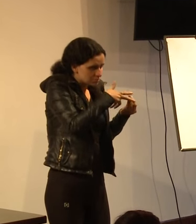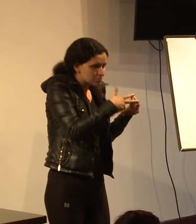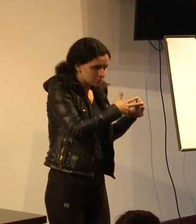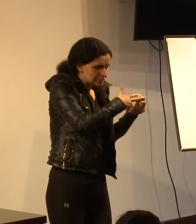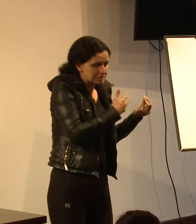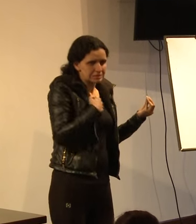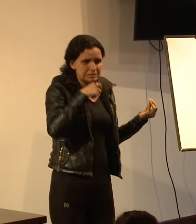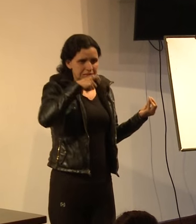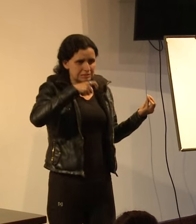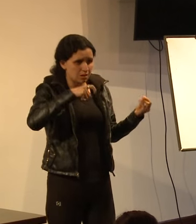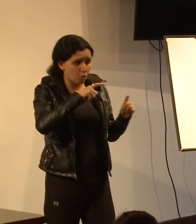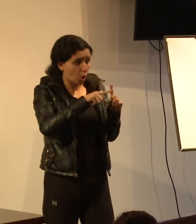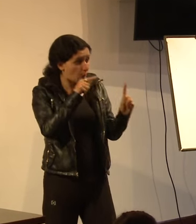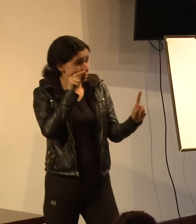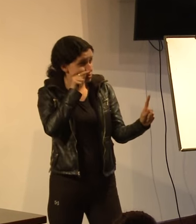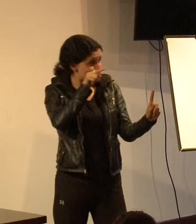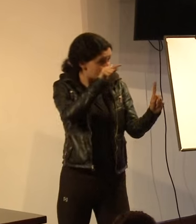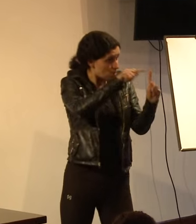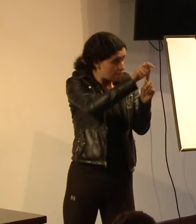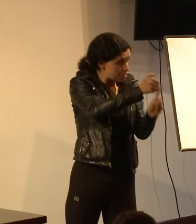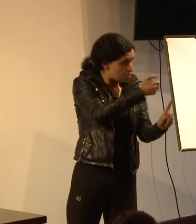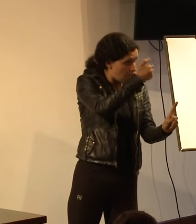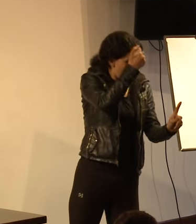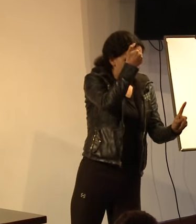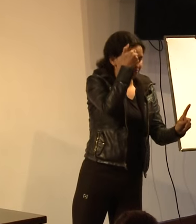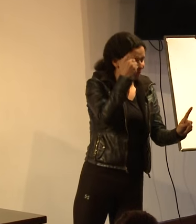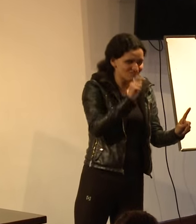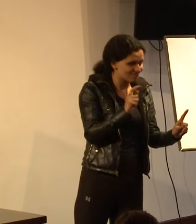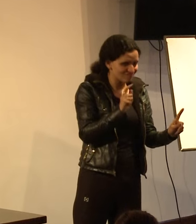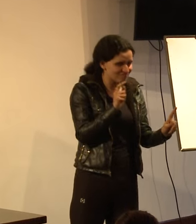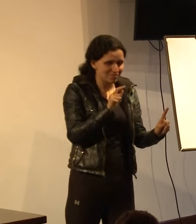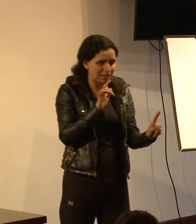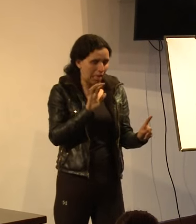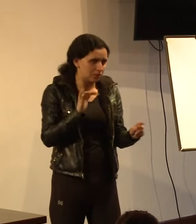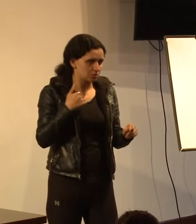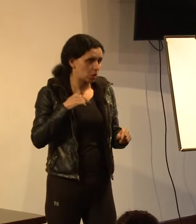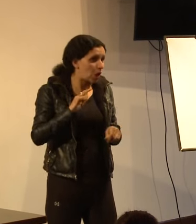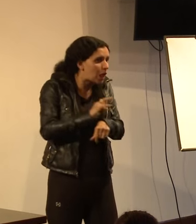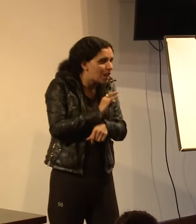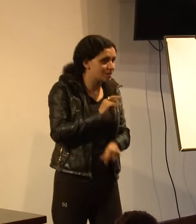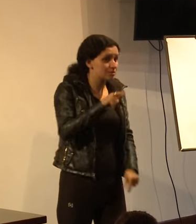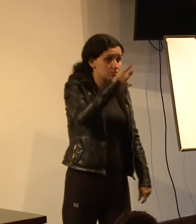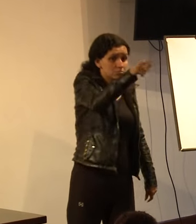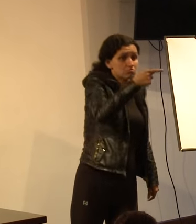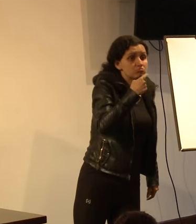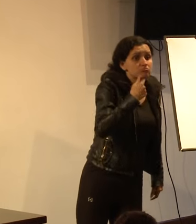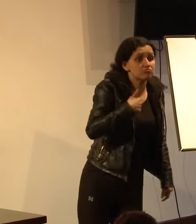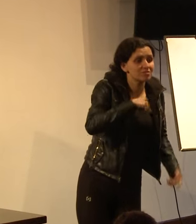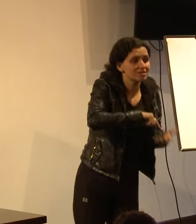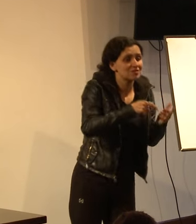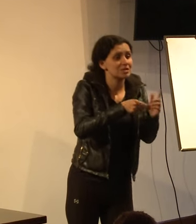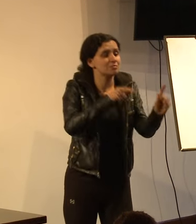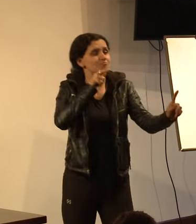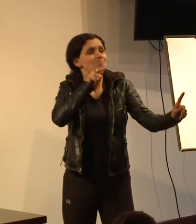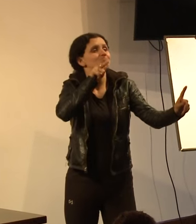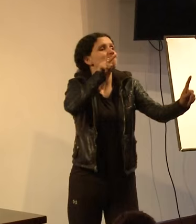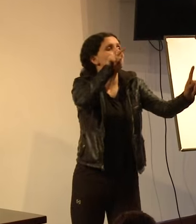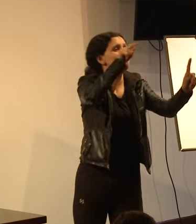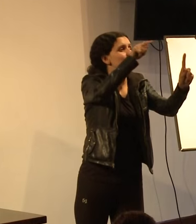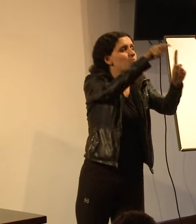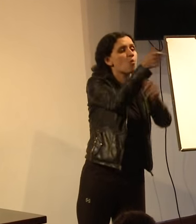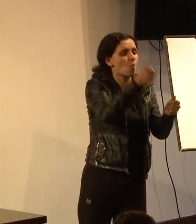no es el propósito fundamental, ese es un anexo, ese uno lo necesita. Lo que tú dices es el final del asunto de la emancipación, ese sí que es el